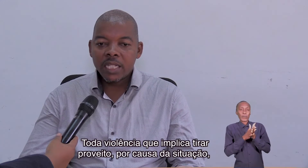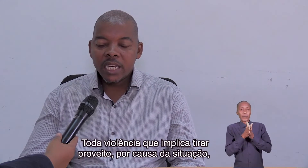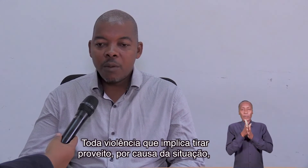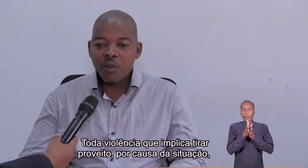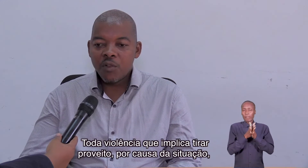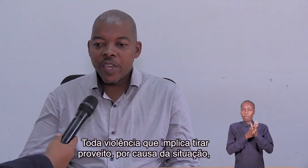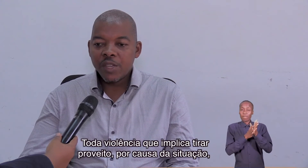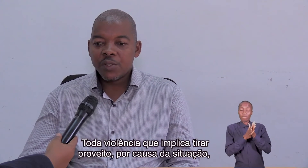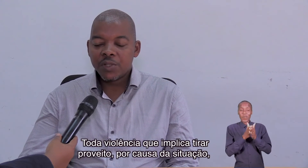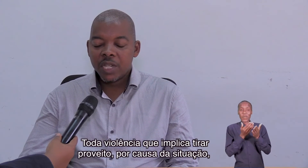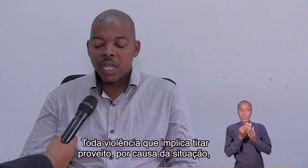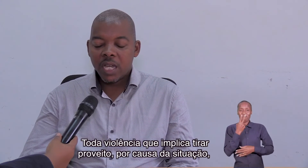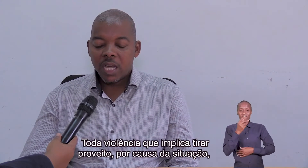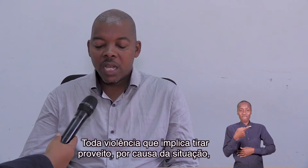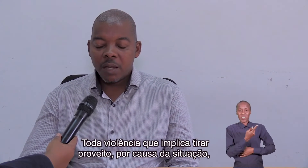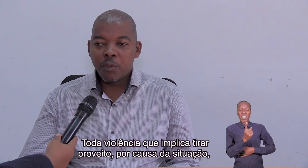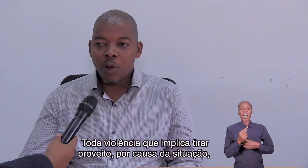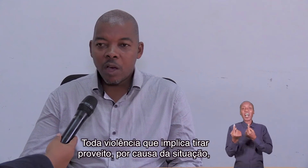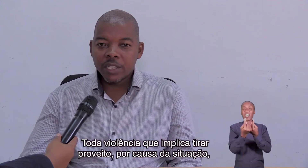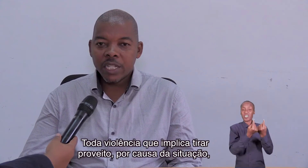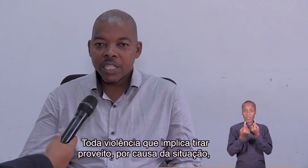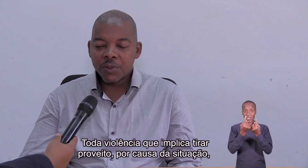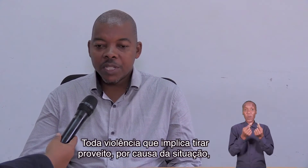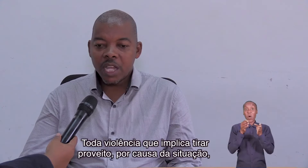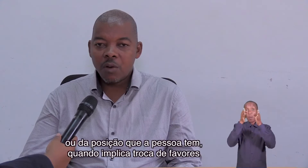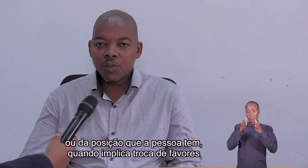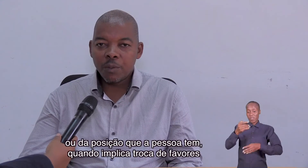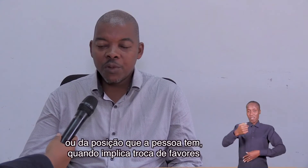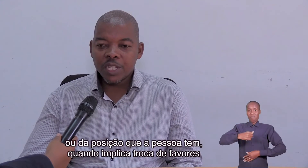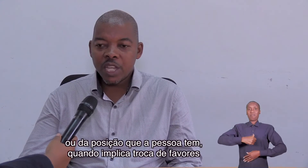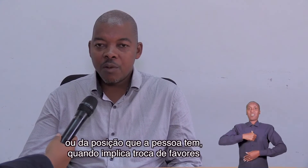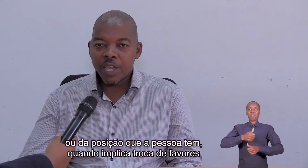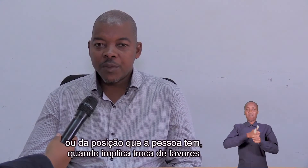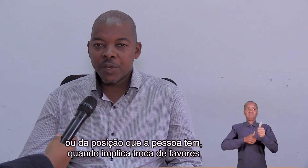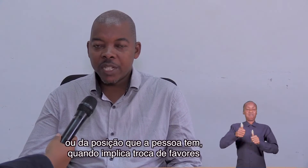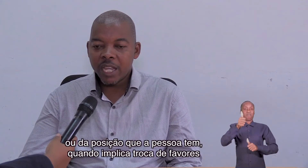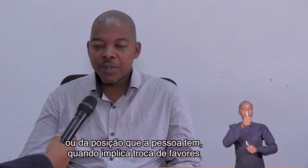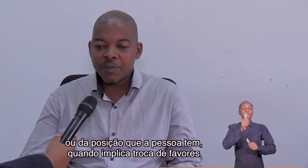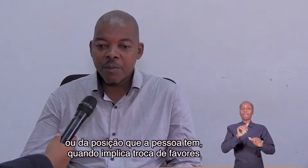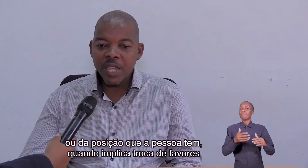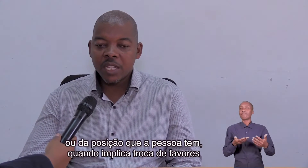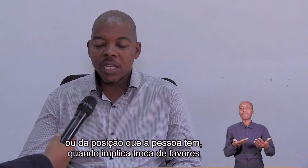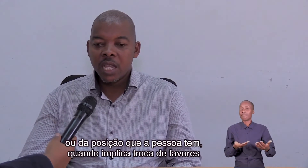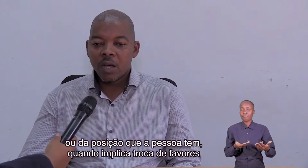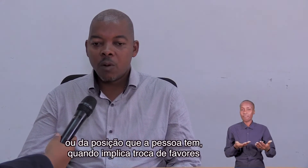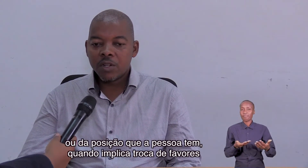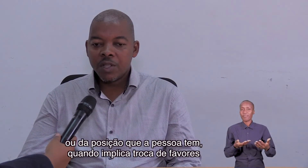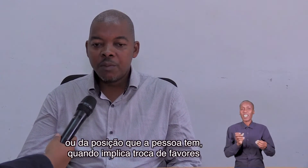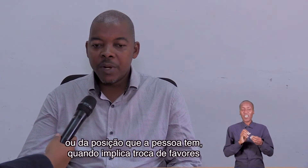tirar proveito por causa da situação ou da posição que a pessoa tem, principalmente quando